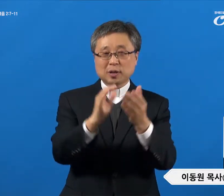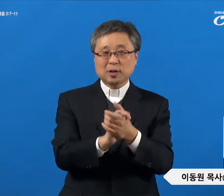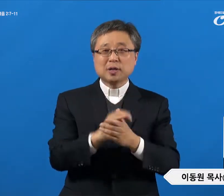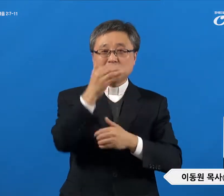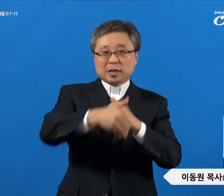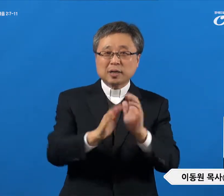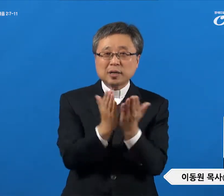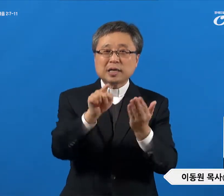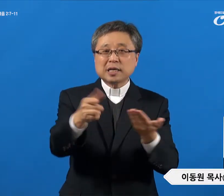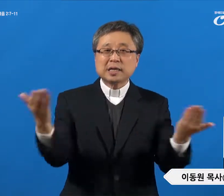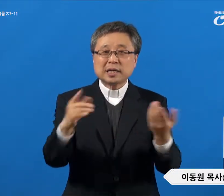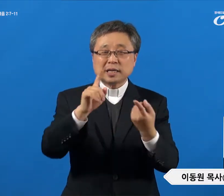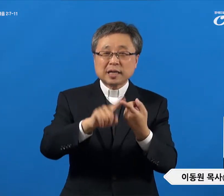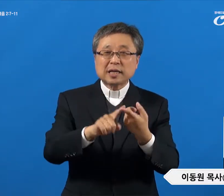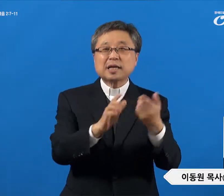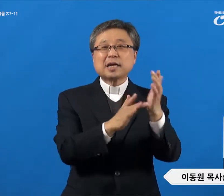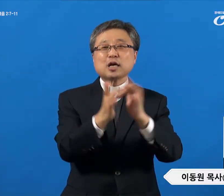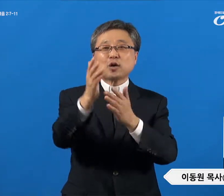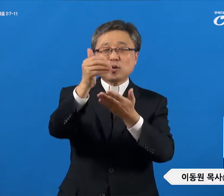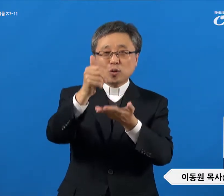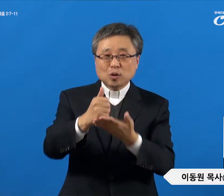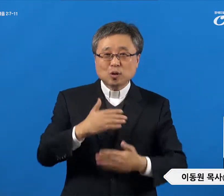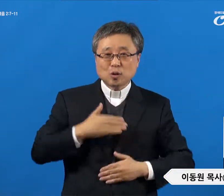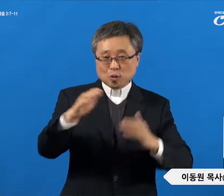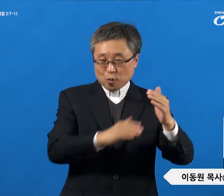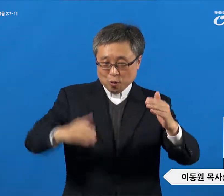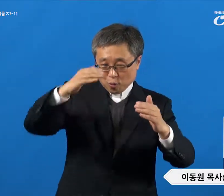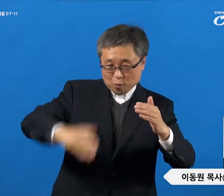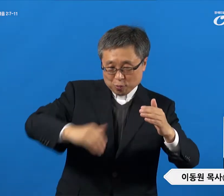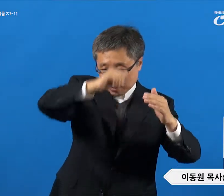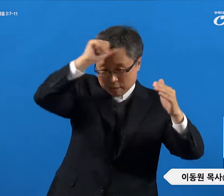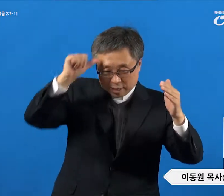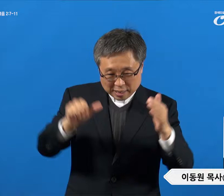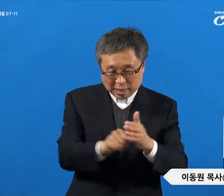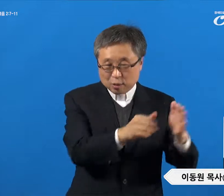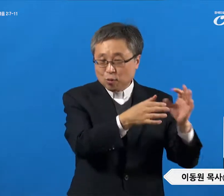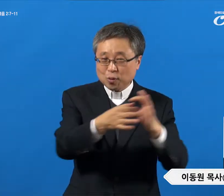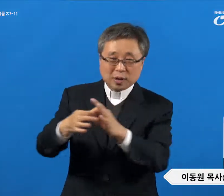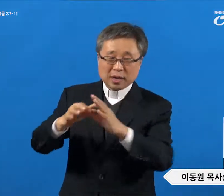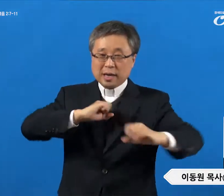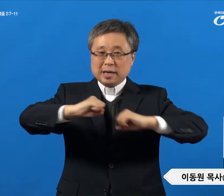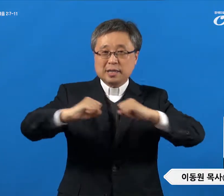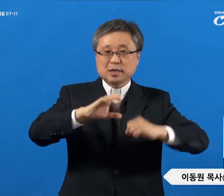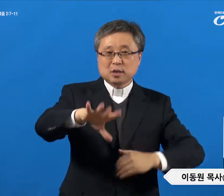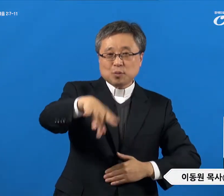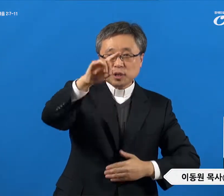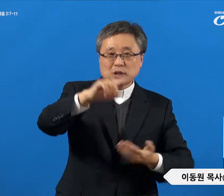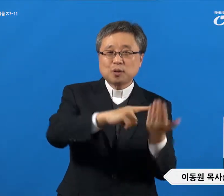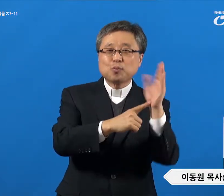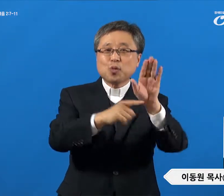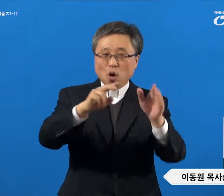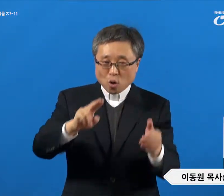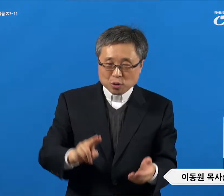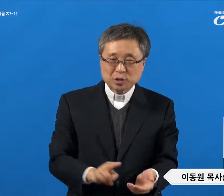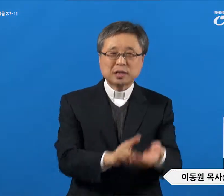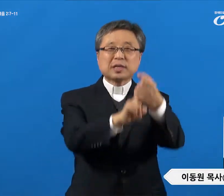성경은 이것을 가리켜 예수님이 공생애를 통해서 행하신 첫 번째 표적이다. First